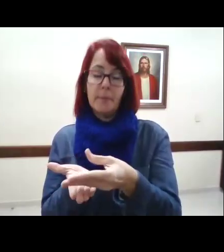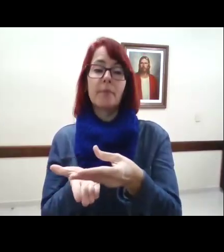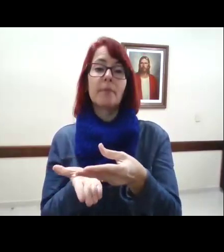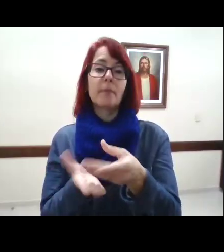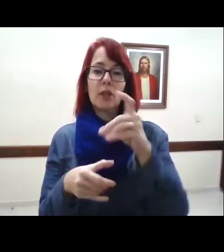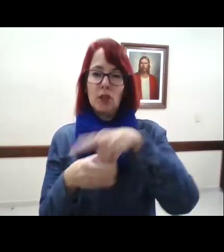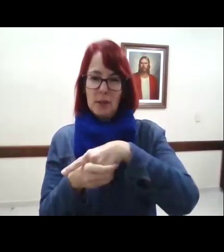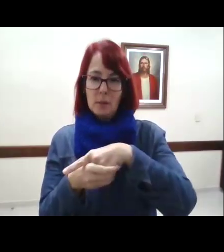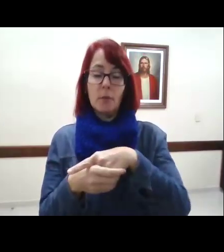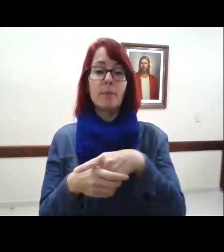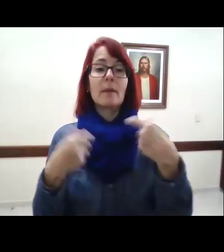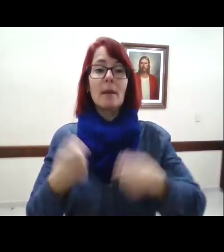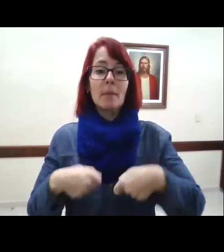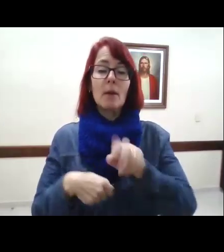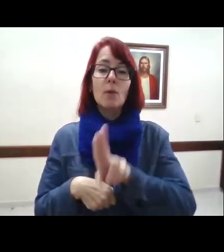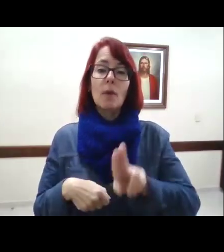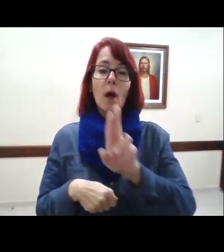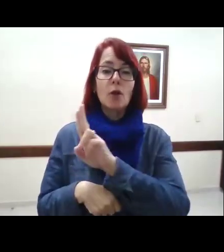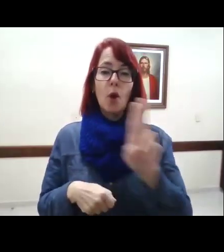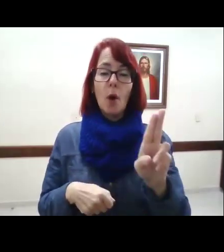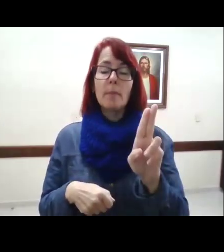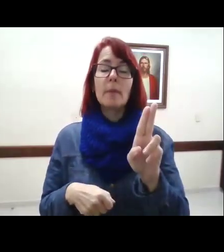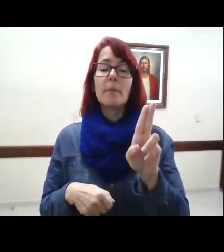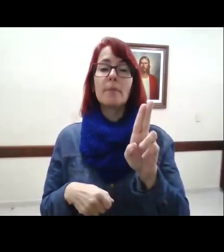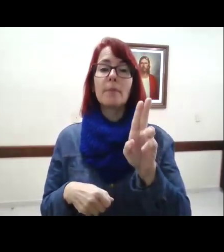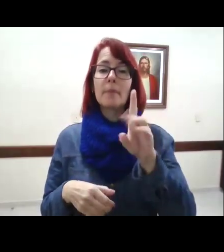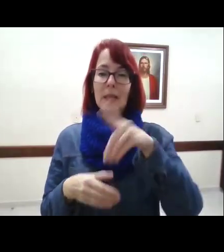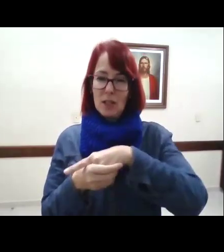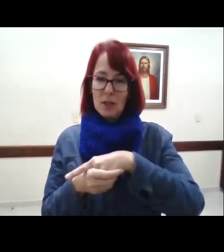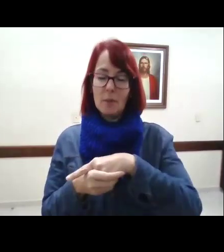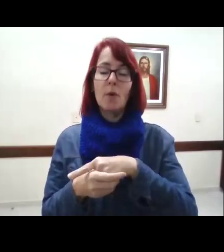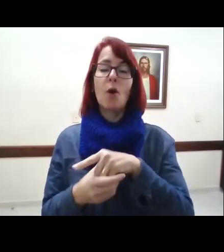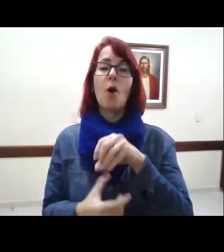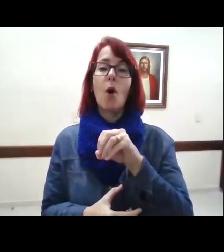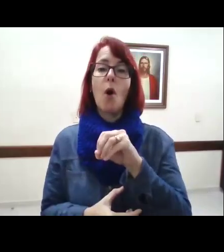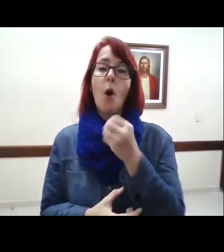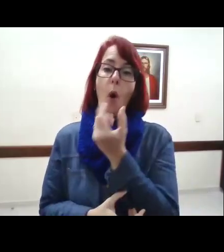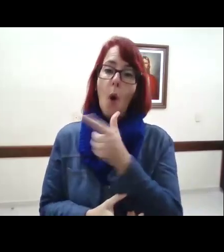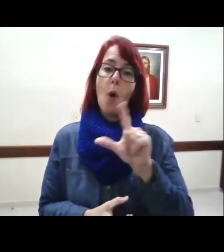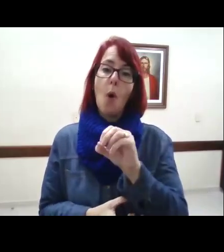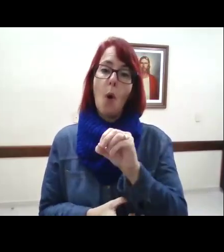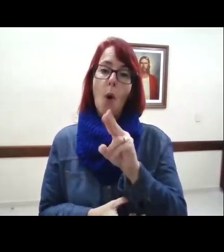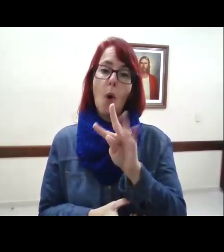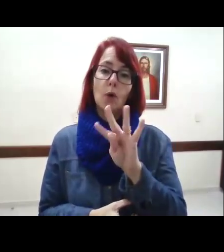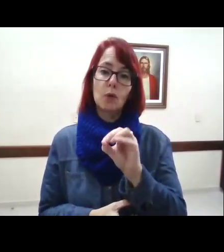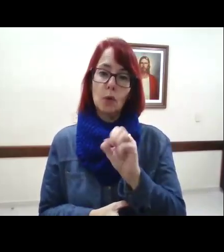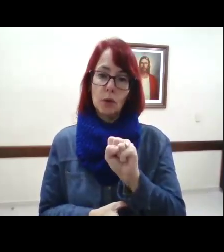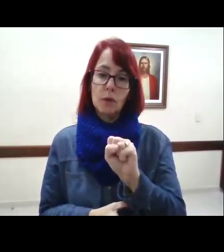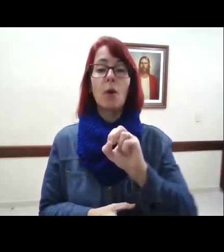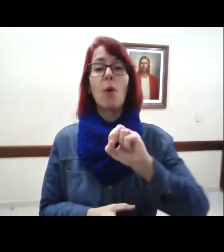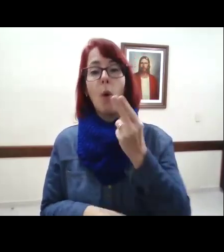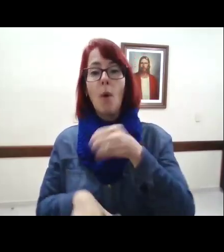que seja utilizado o fundo Outros Caravanas ao Templo, para que esse recurso possa ser então direcionado para a